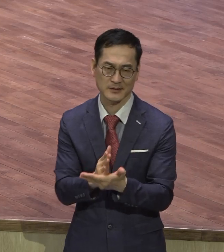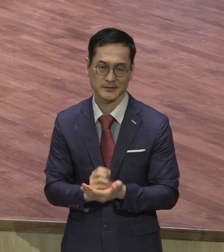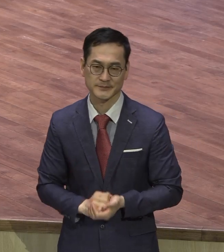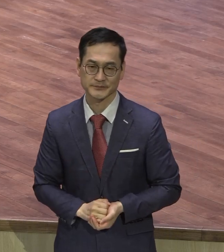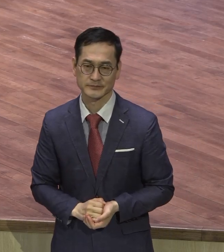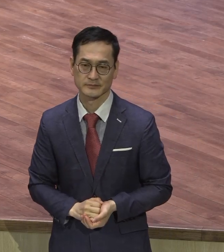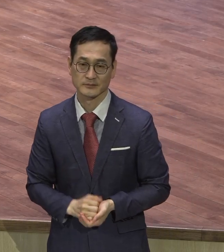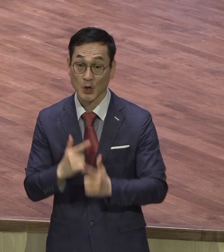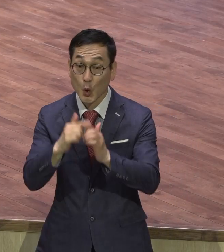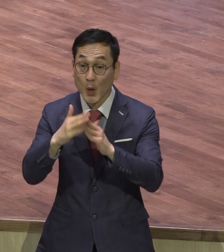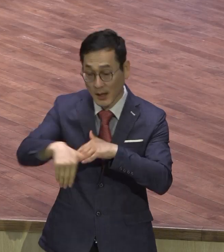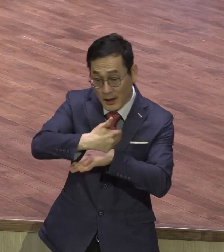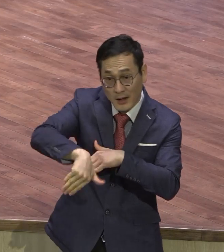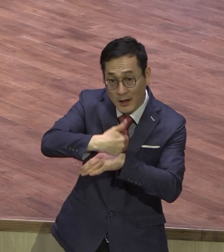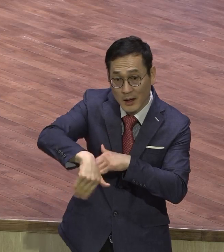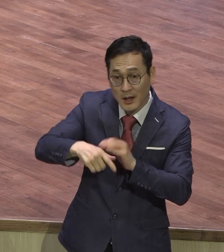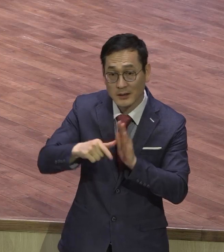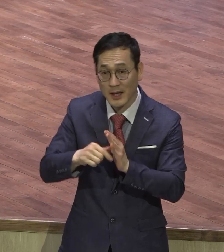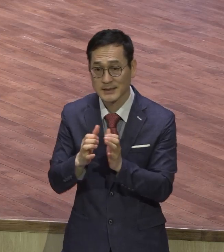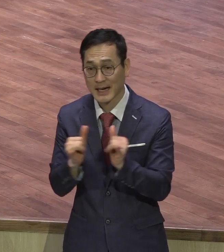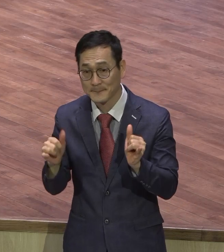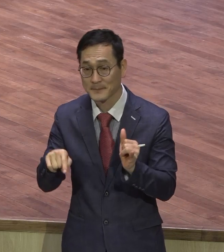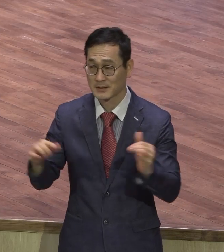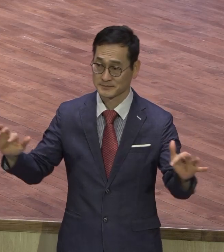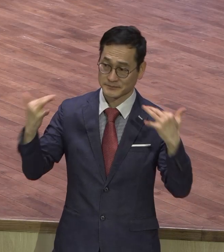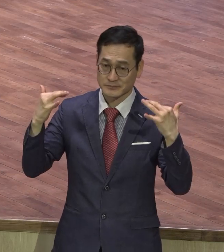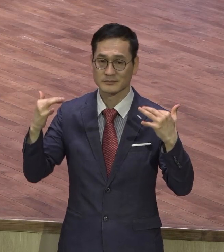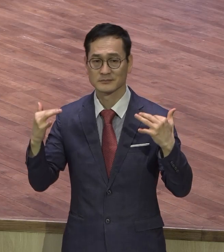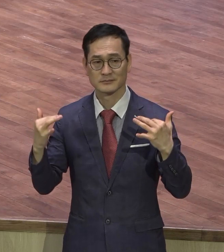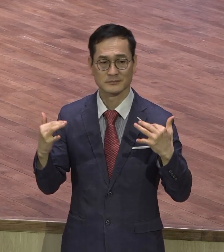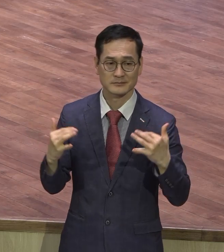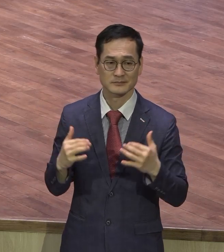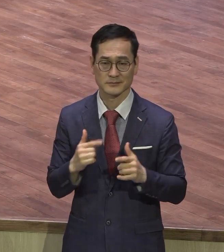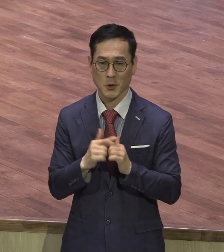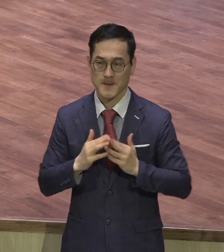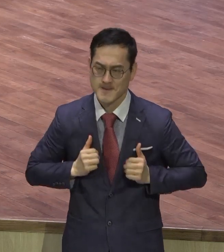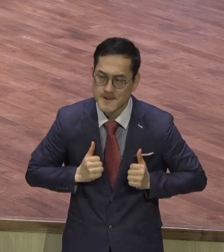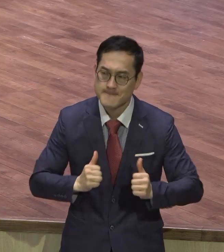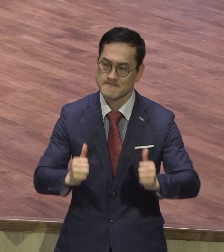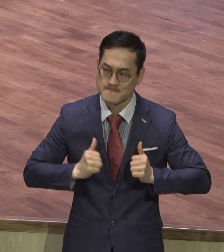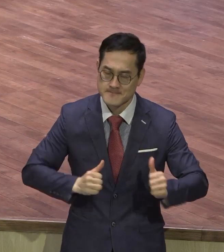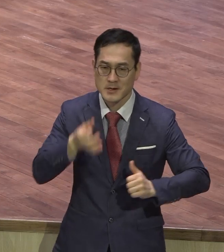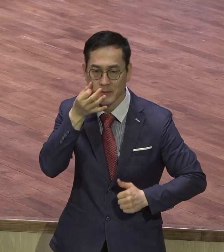심지어 교회 나오는 것도 사람 앞에 잘 보이려고 사람 의식을 해서 교회 나와.